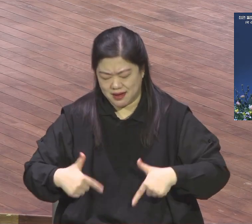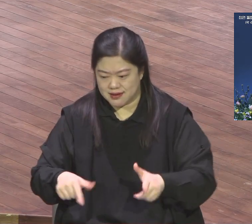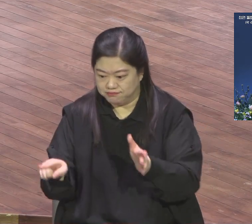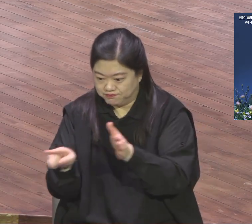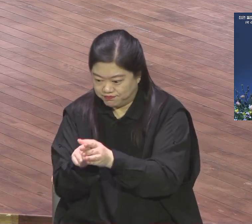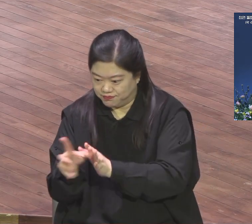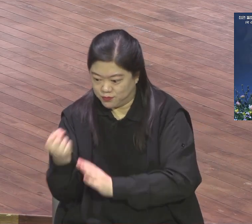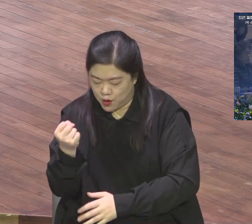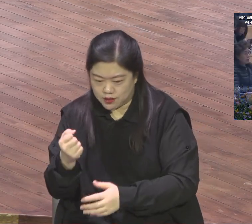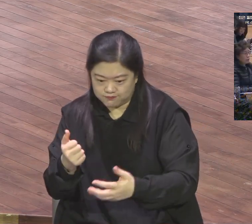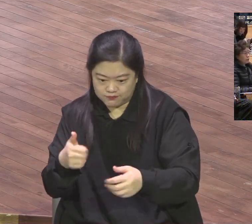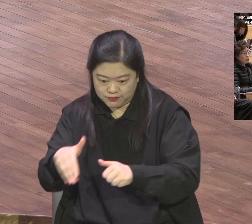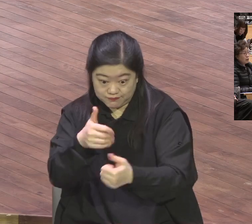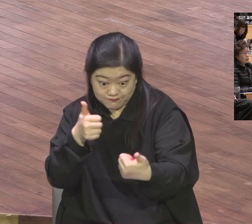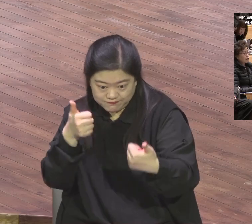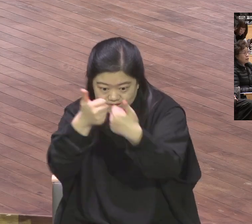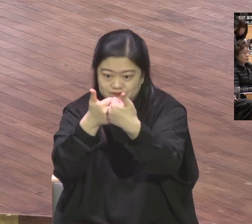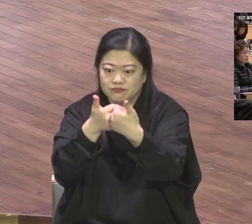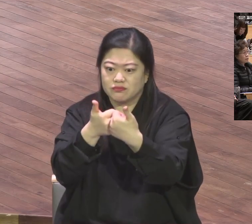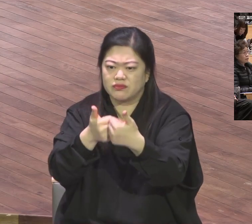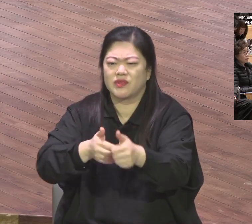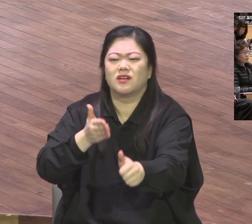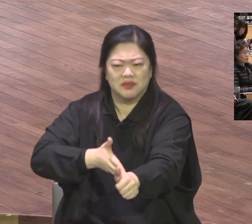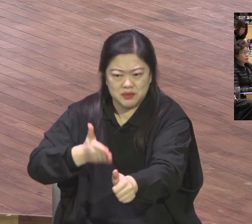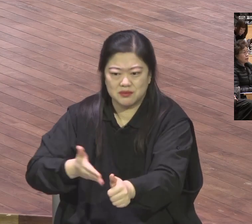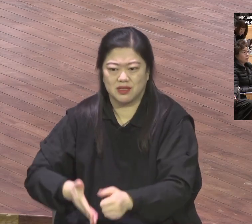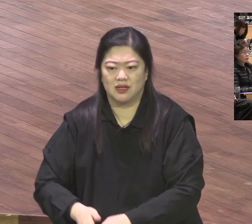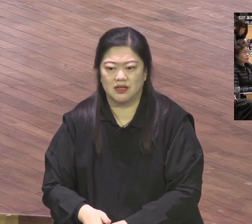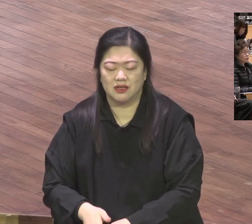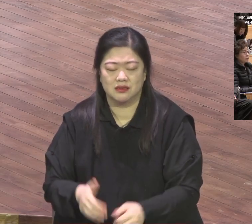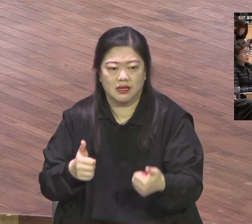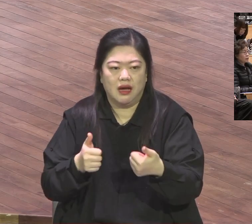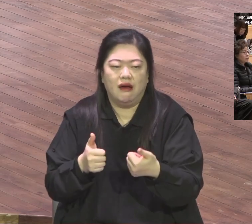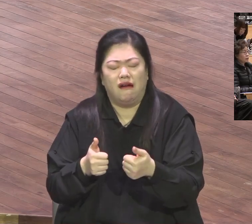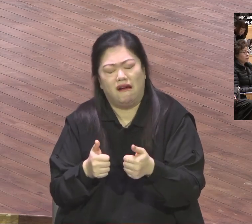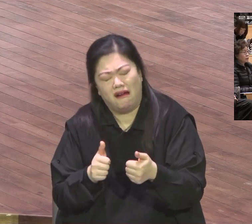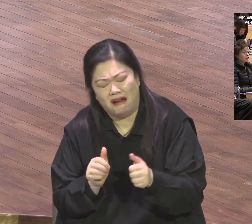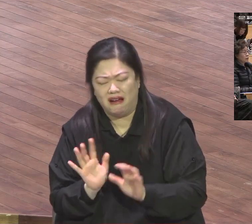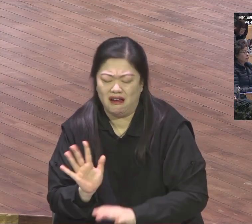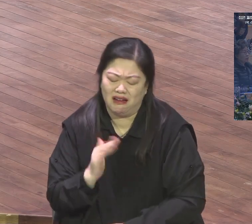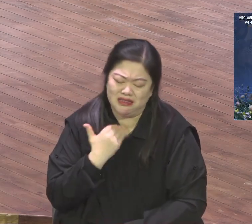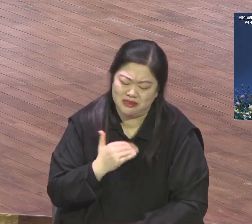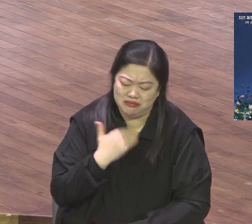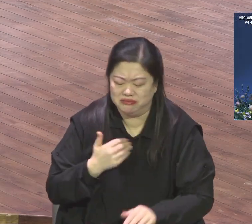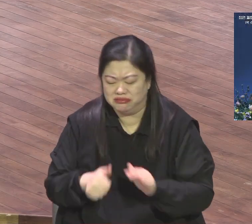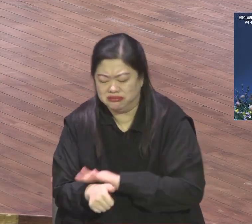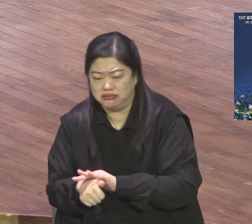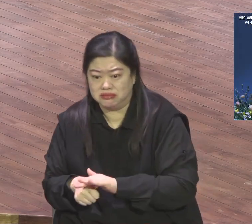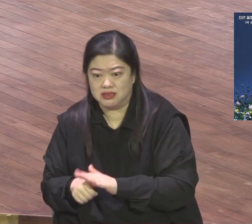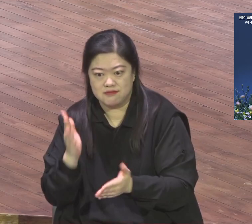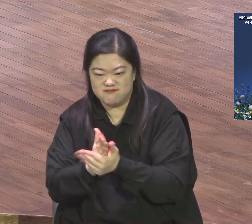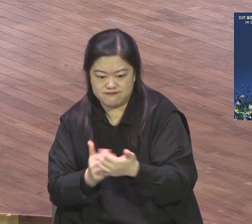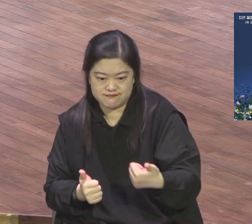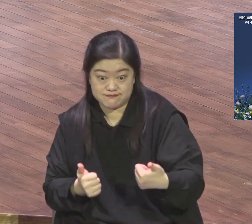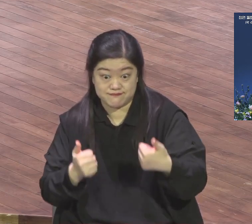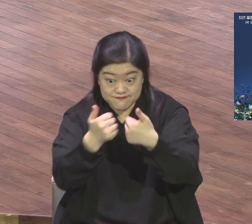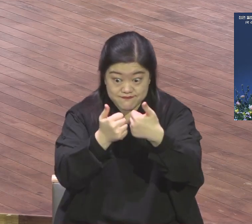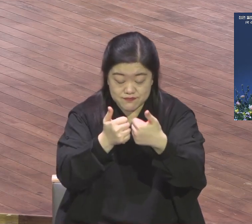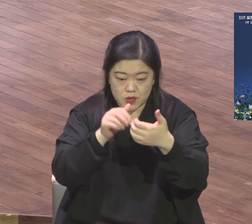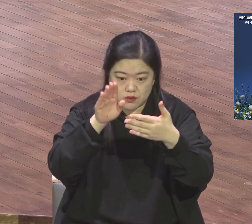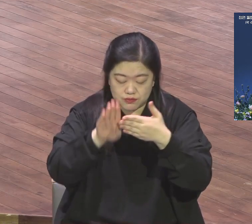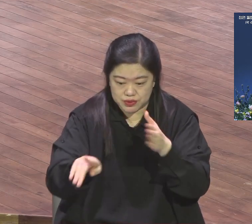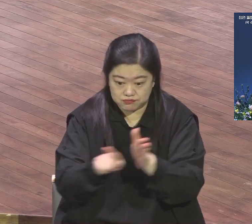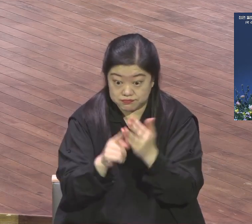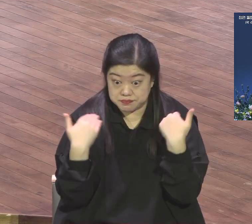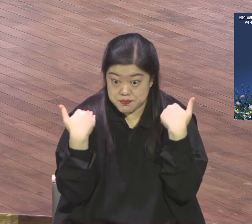정면 승부하시기 바랍니다. 믿음으로 언약 잡고 그래서 삶의 모든 발걸음마다 영원한 망대를 세우는